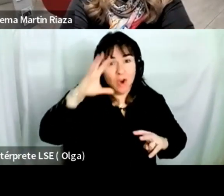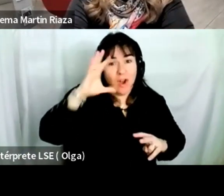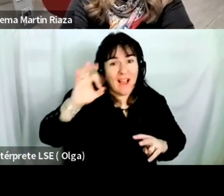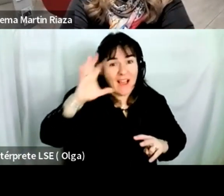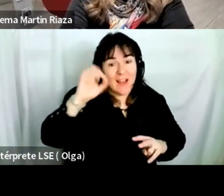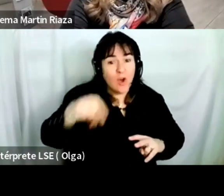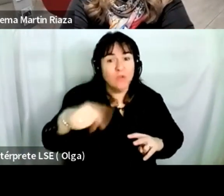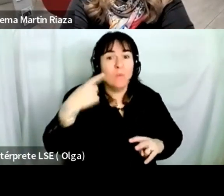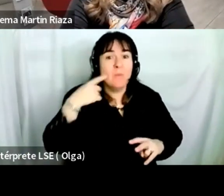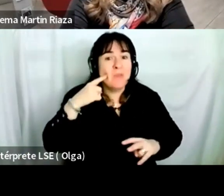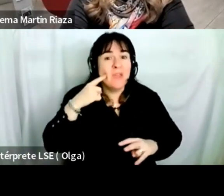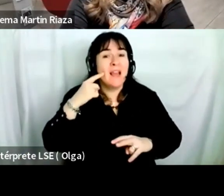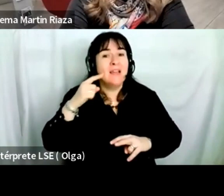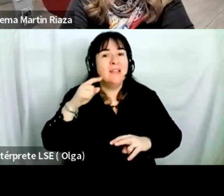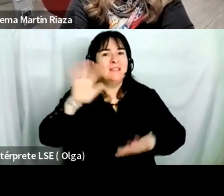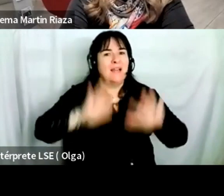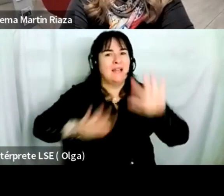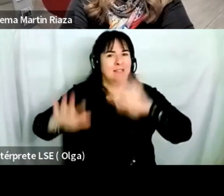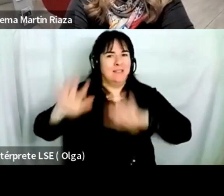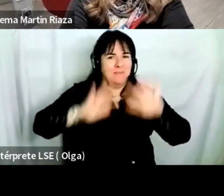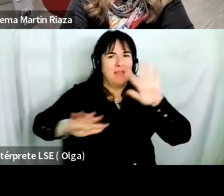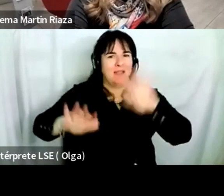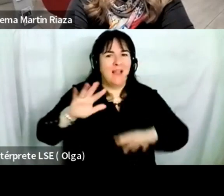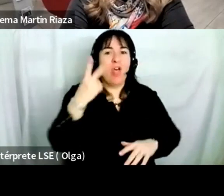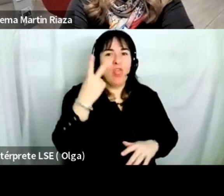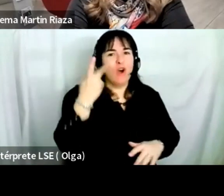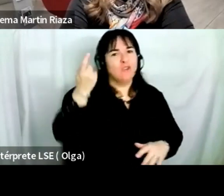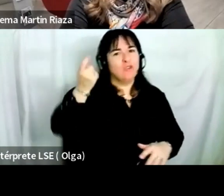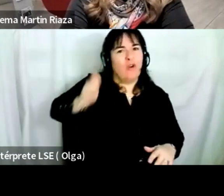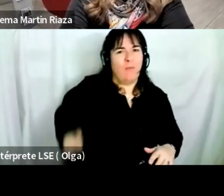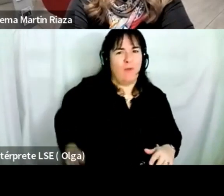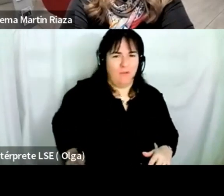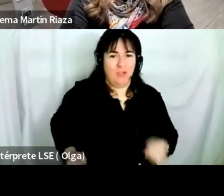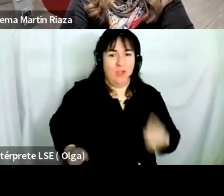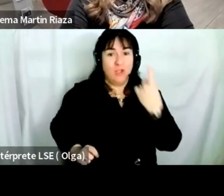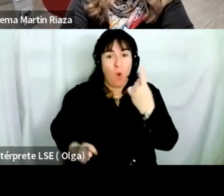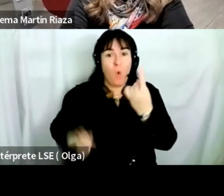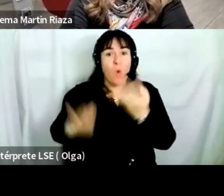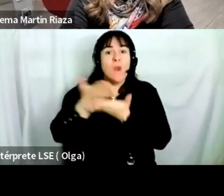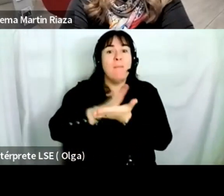estás confundiendo 2 profesiones. Una,